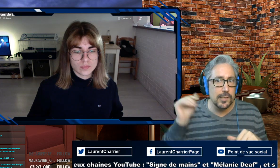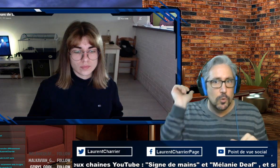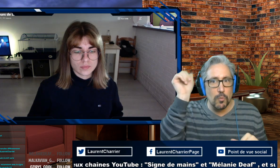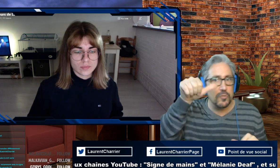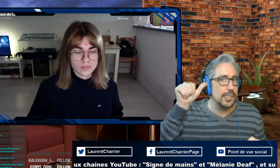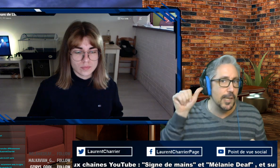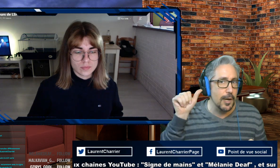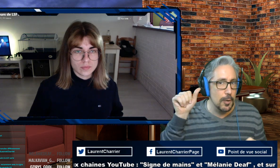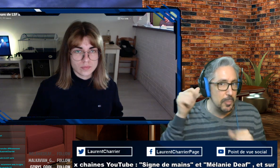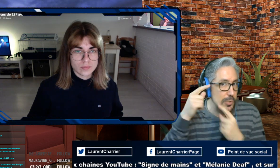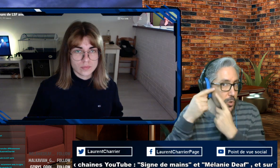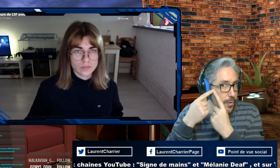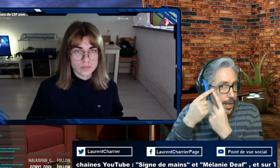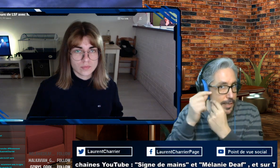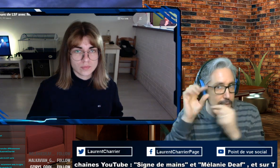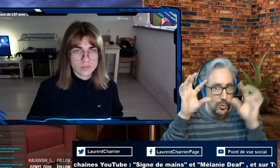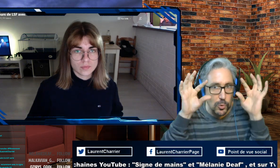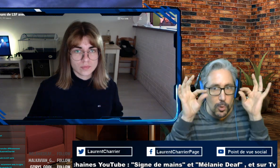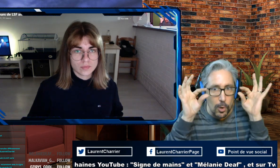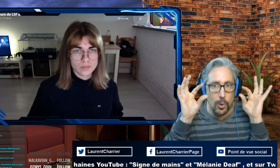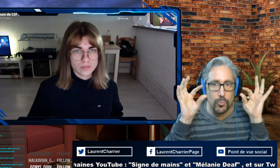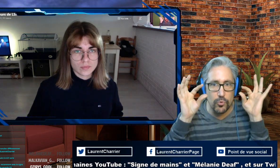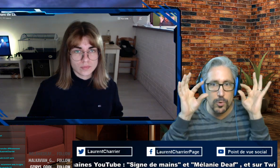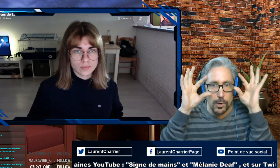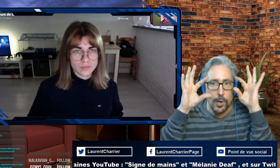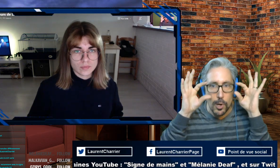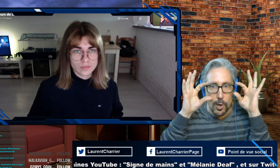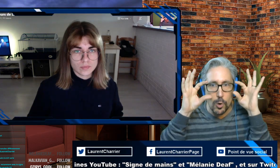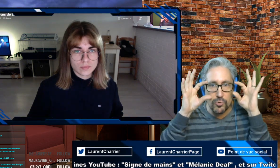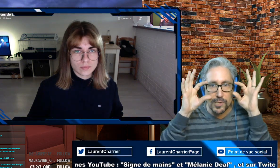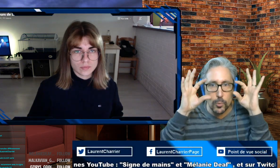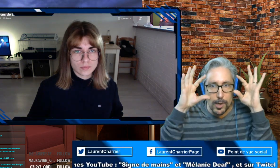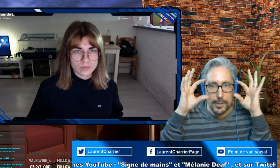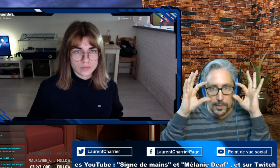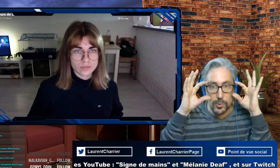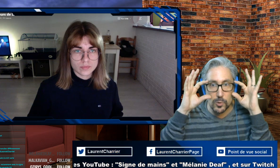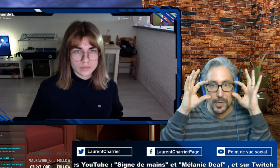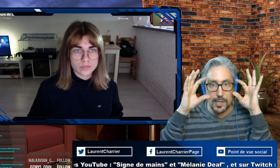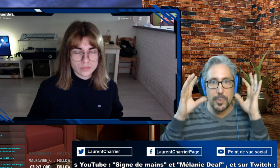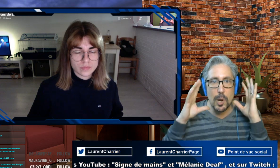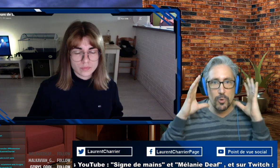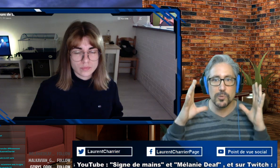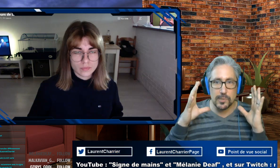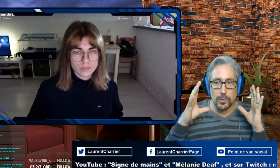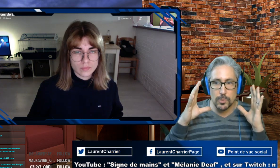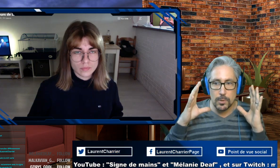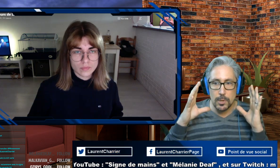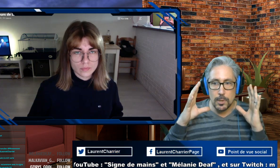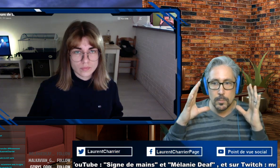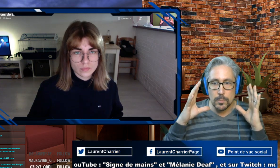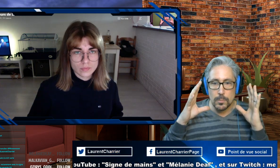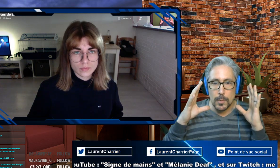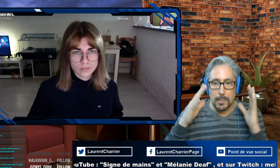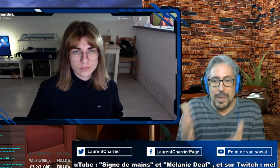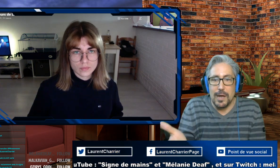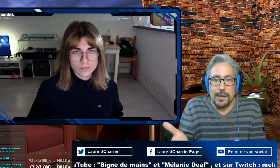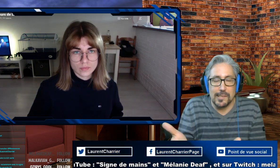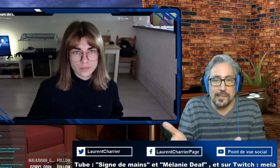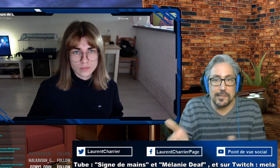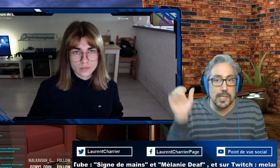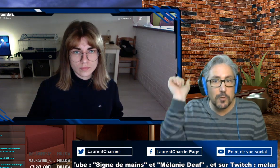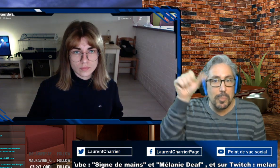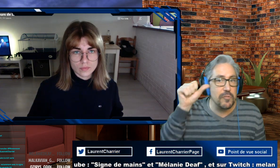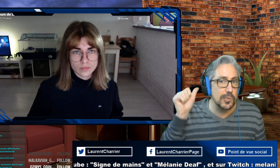en Asie, on fait ça parce que voilà, il y a les yeux plus étroits, les yeux qui sont bridés par rapport aux Occidentaux. Bah,